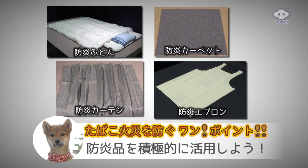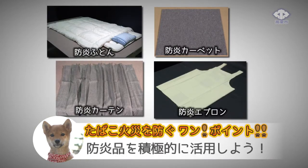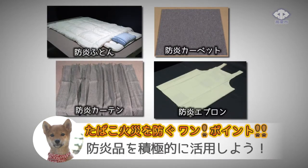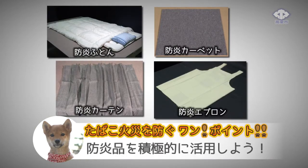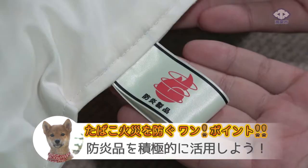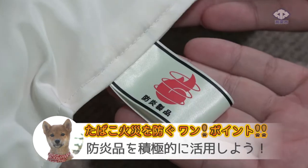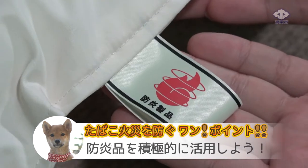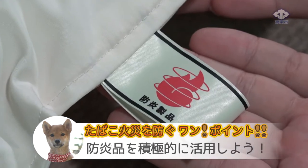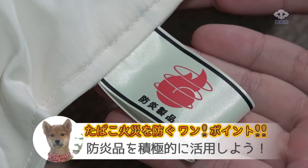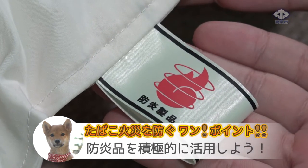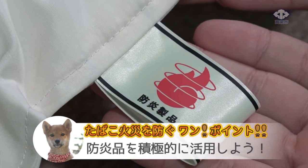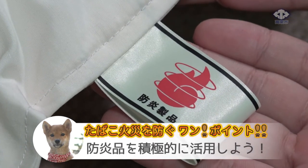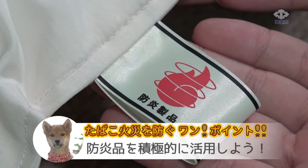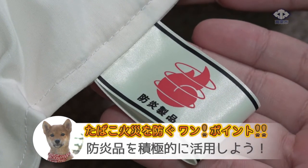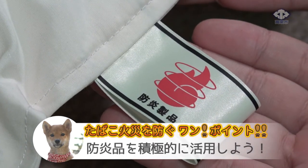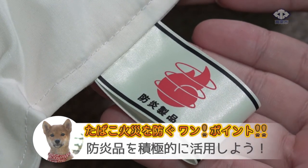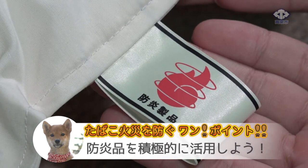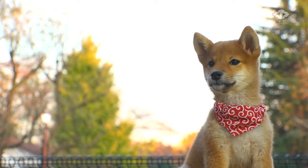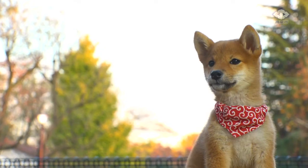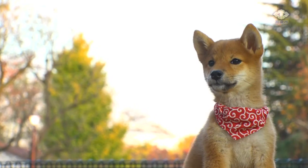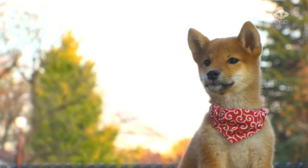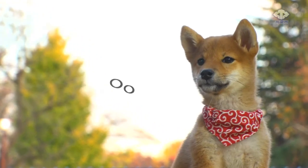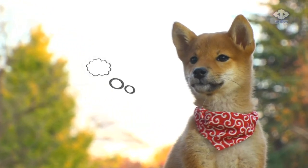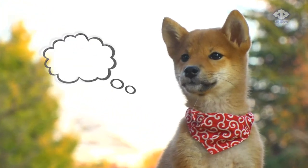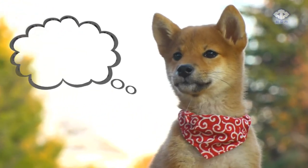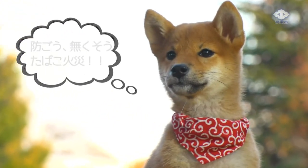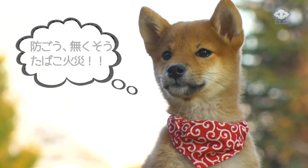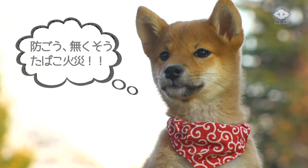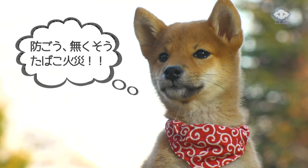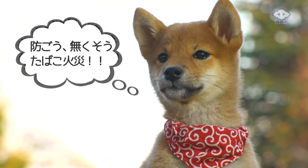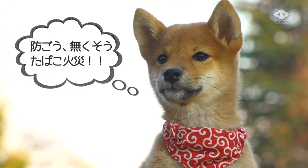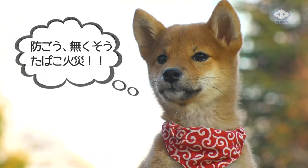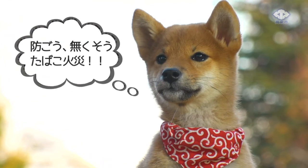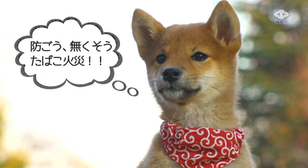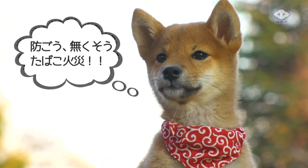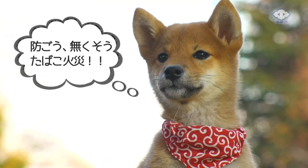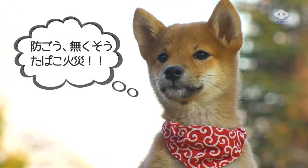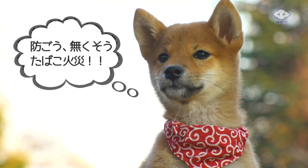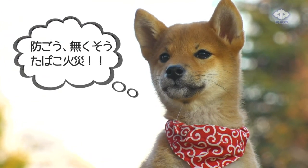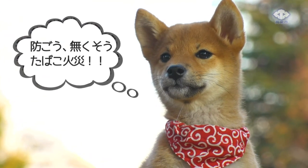極的に活用しよう。防ごう、なくそう、タバコ火災。